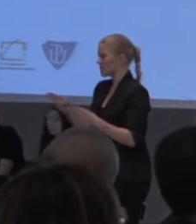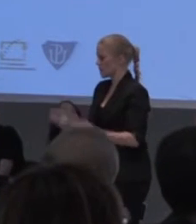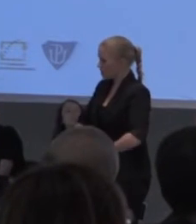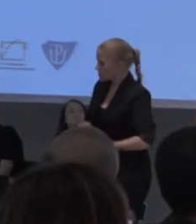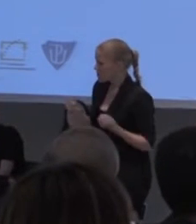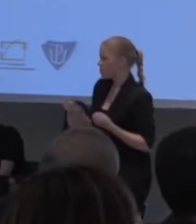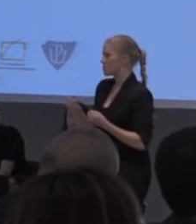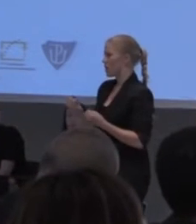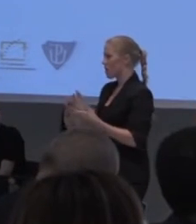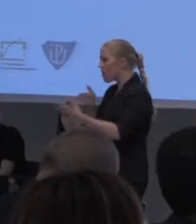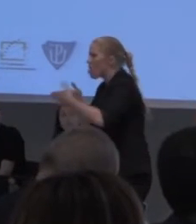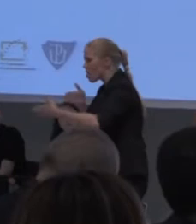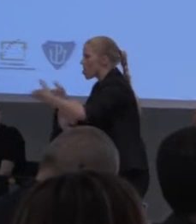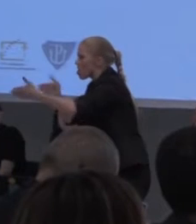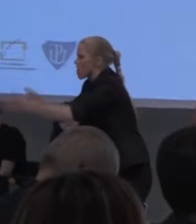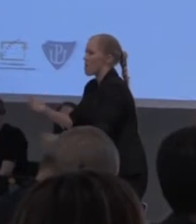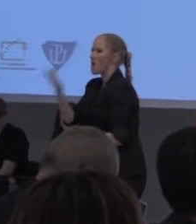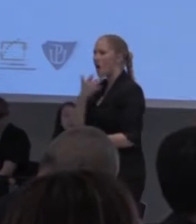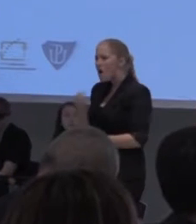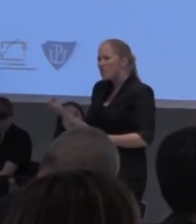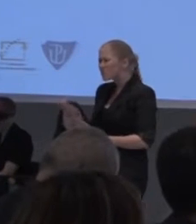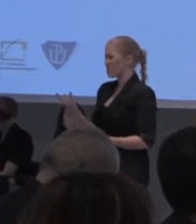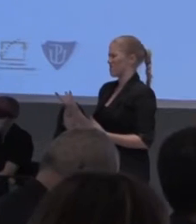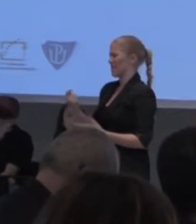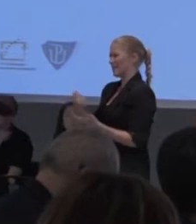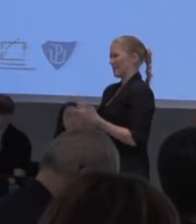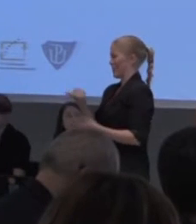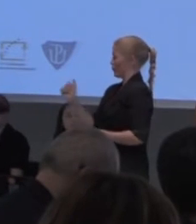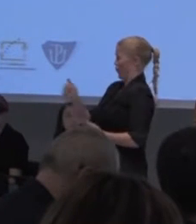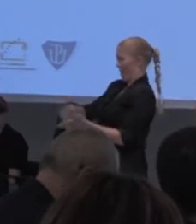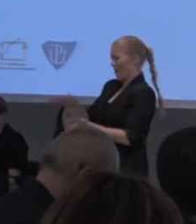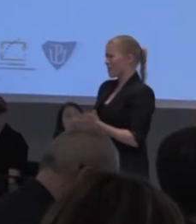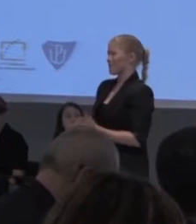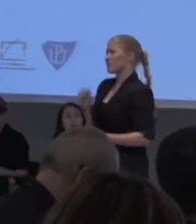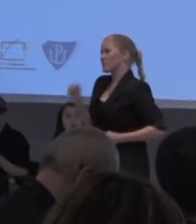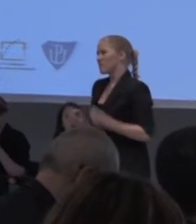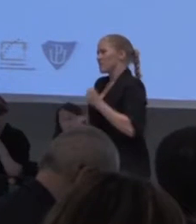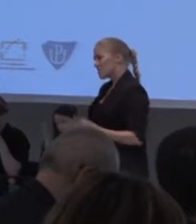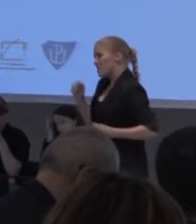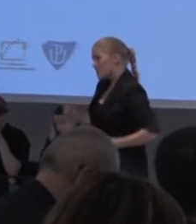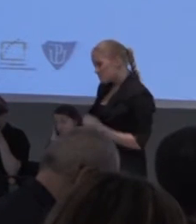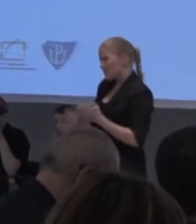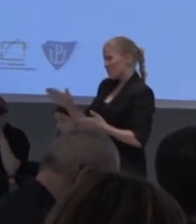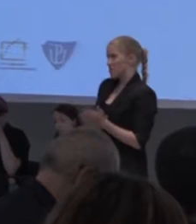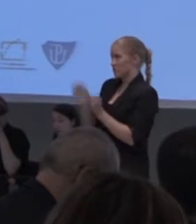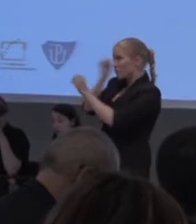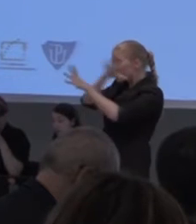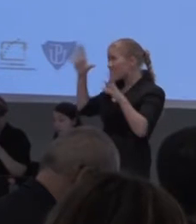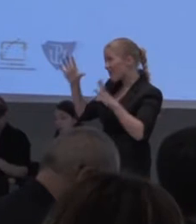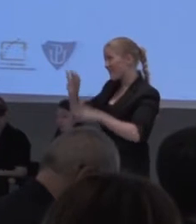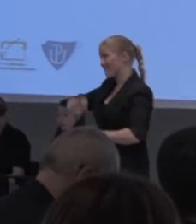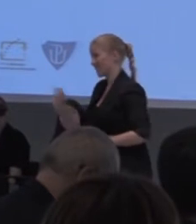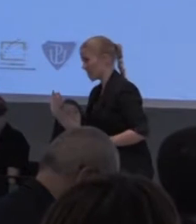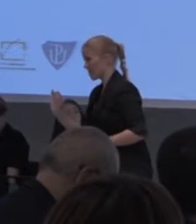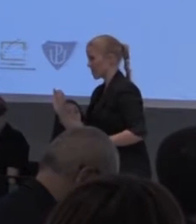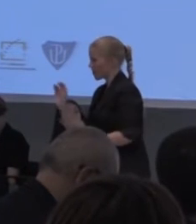vlastně projít. Je to jako když člověk vyrazí na 100-kilometrový pochod, tak na začátku si nedovede představit, že těch 100 kilometrů ujde, a když